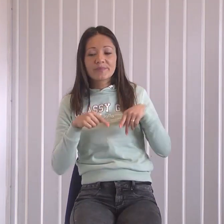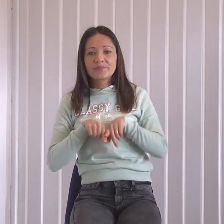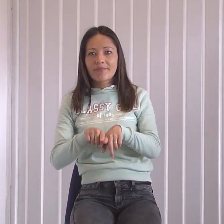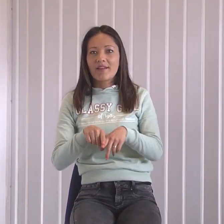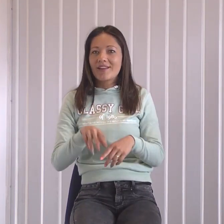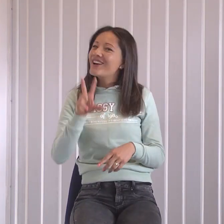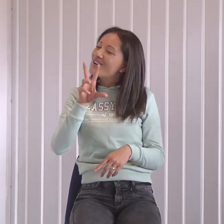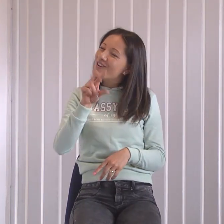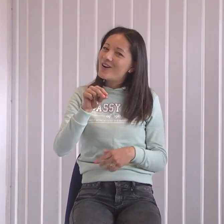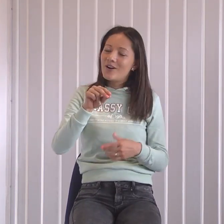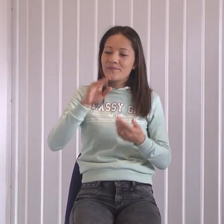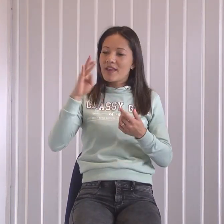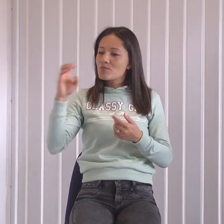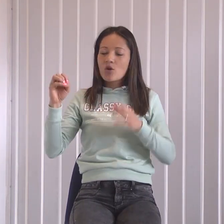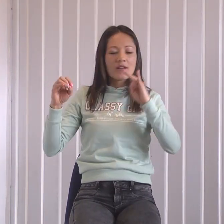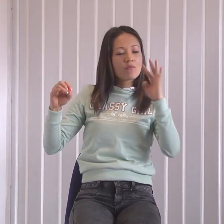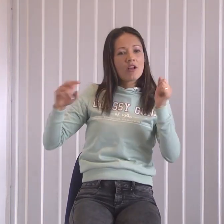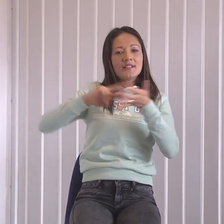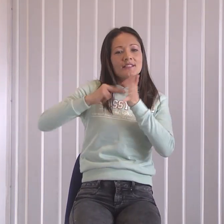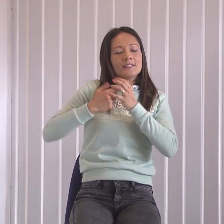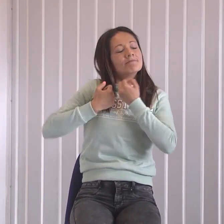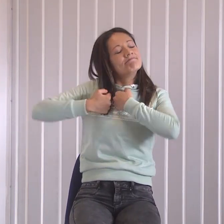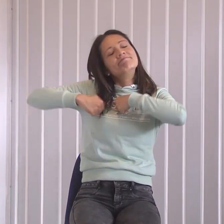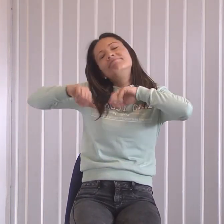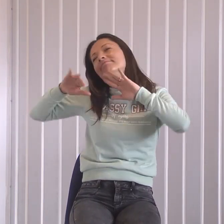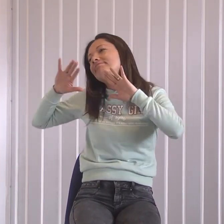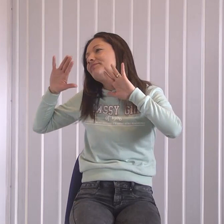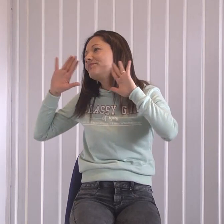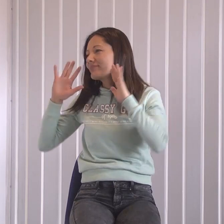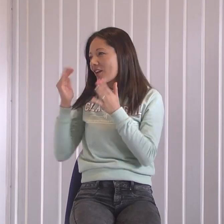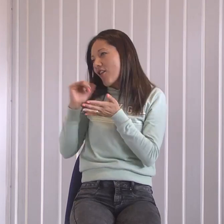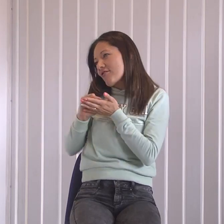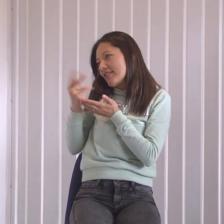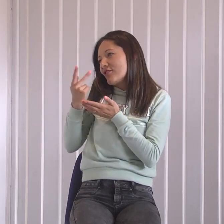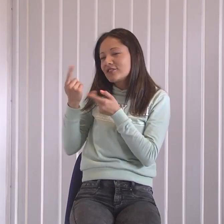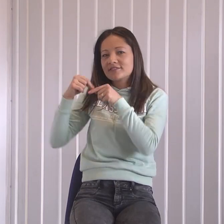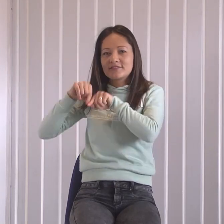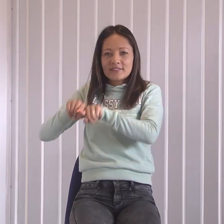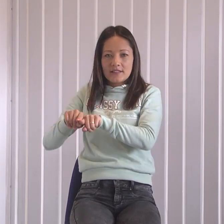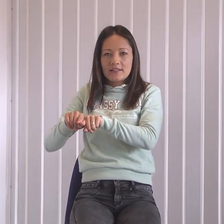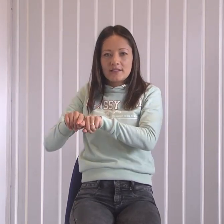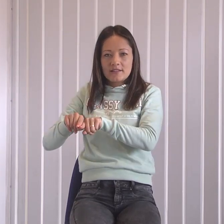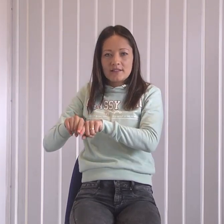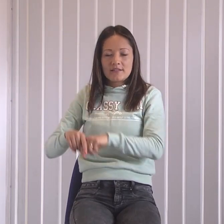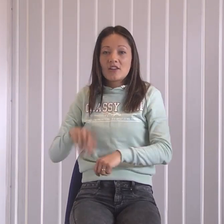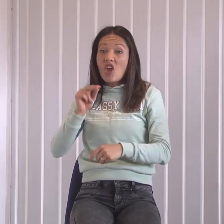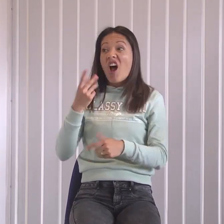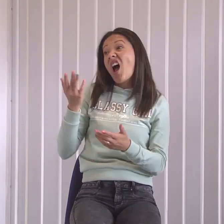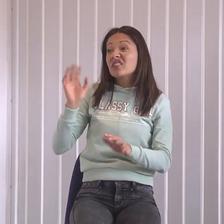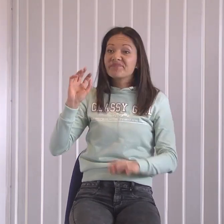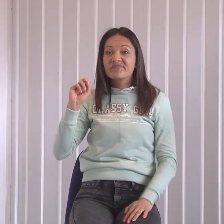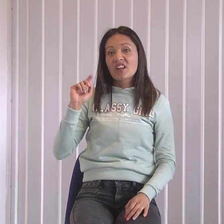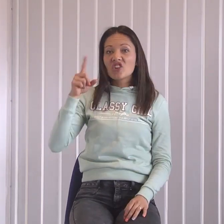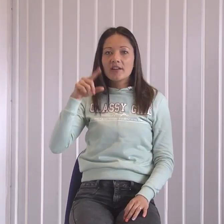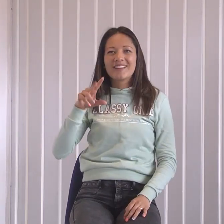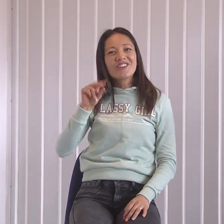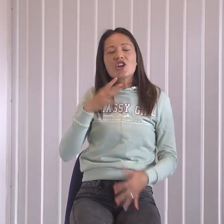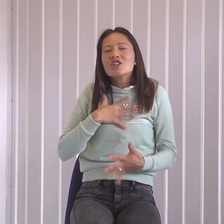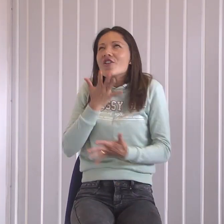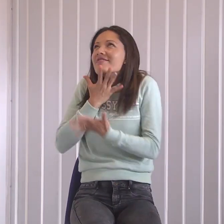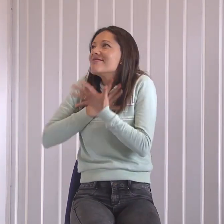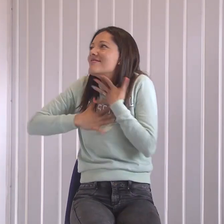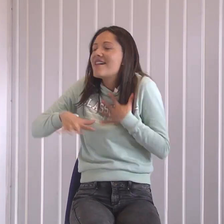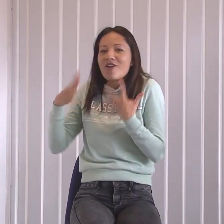esposo es entregarse amando. Está bien, voy a tener intimidad. No, esa no es la actitud. Es yo deseo la